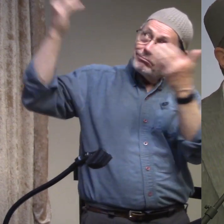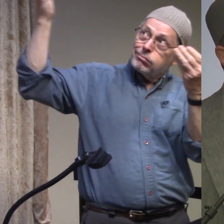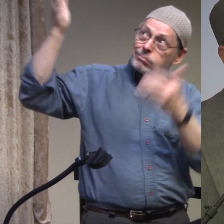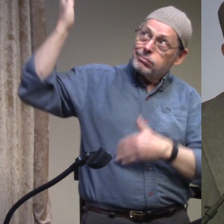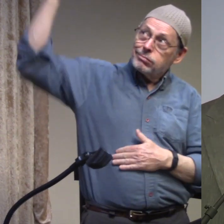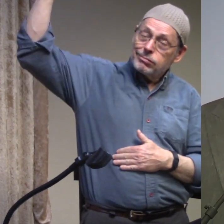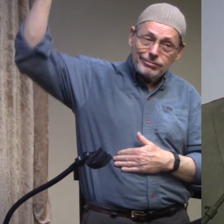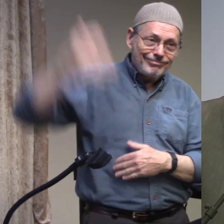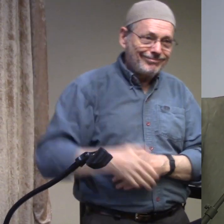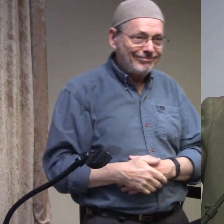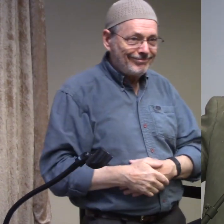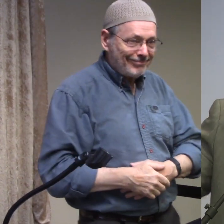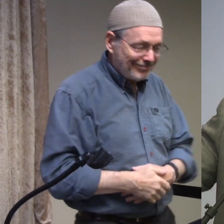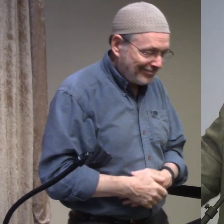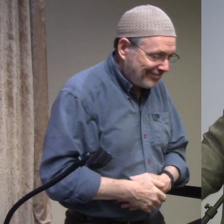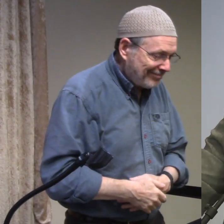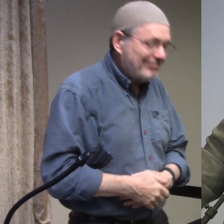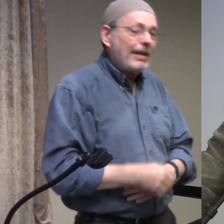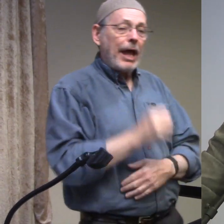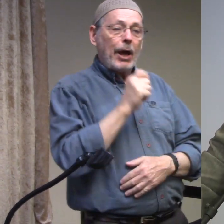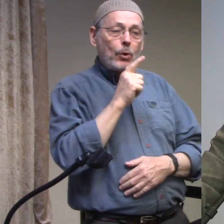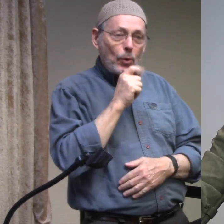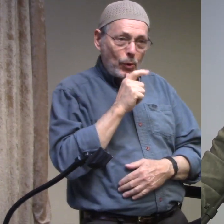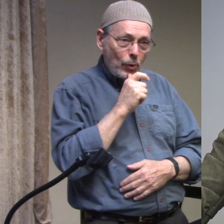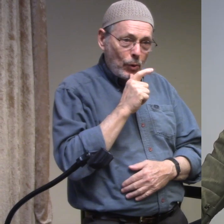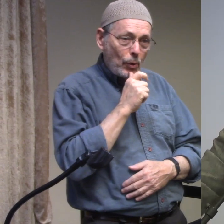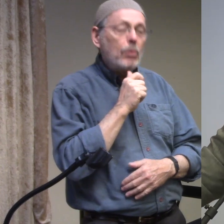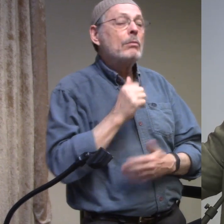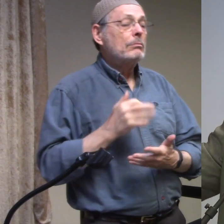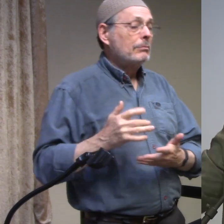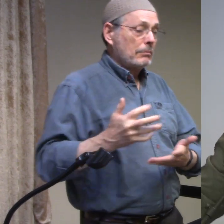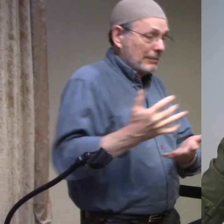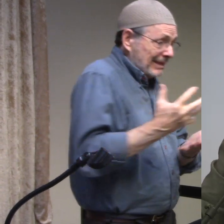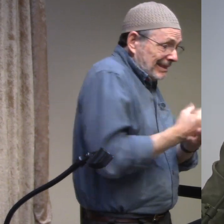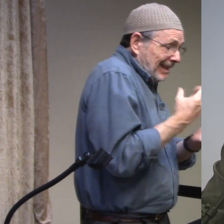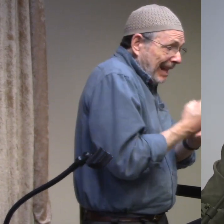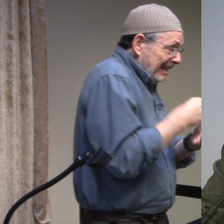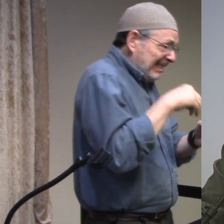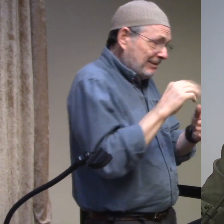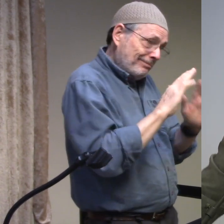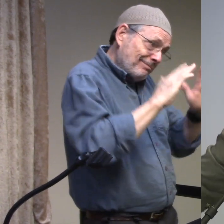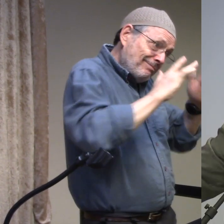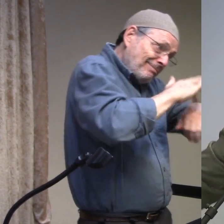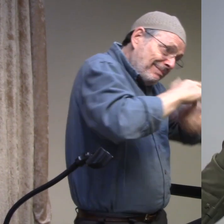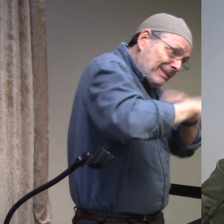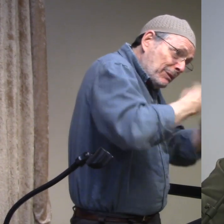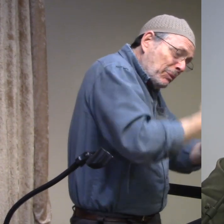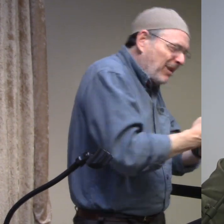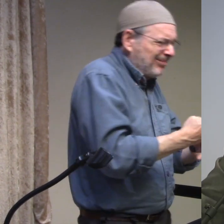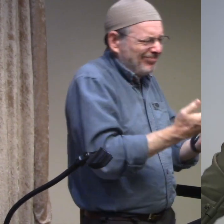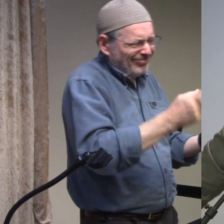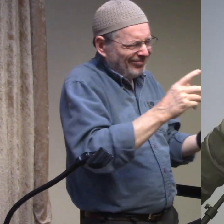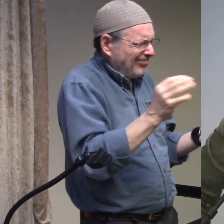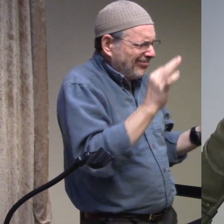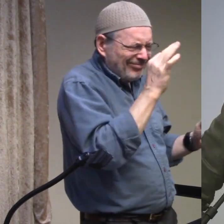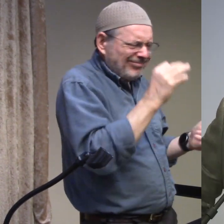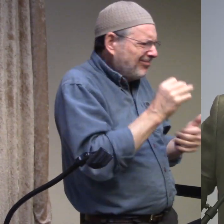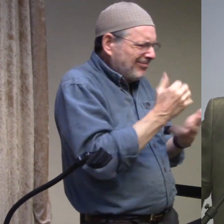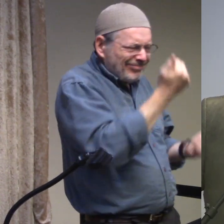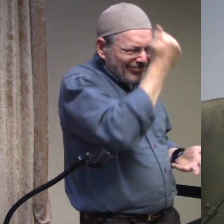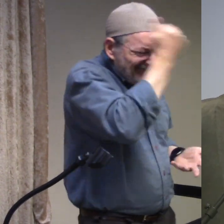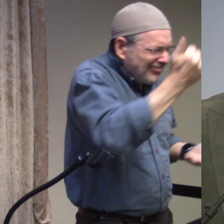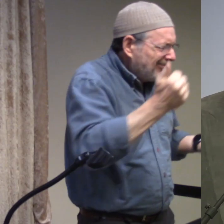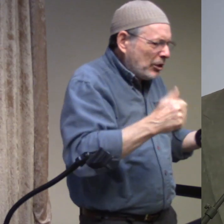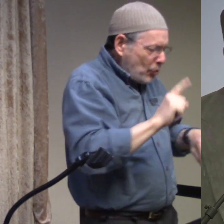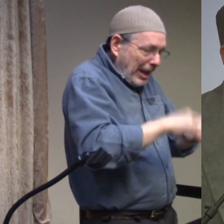مَنْ لَا عَقْلَ لَهُ. And the one who collects in this world has no intellect, because you can't take it with you. The kafan